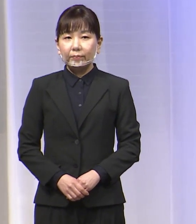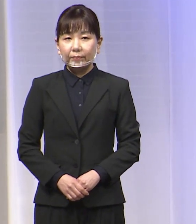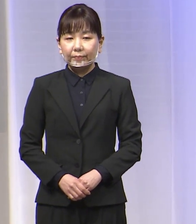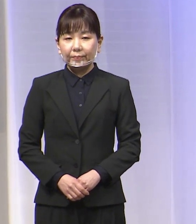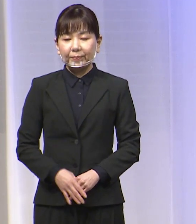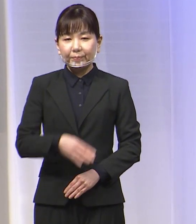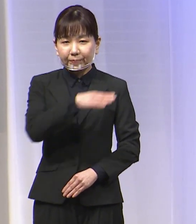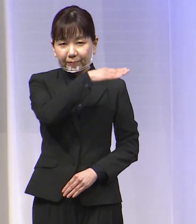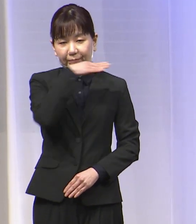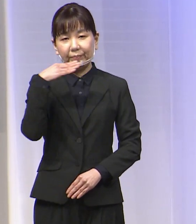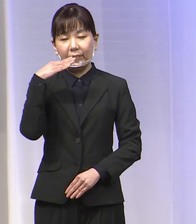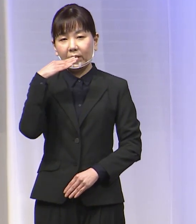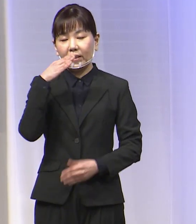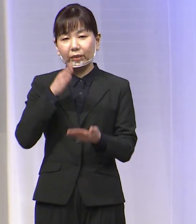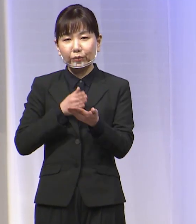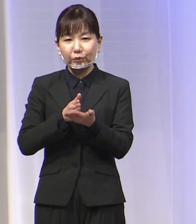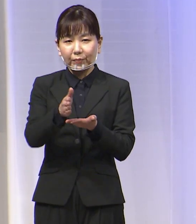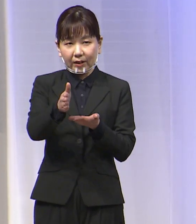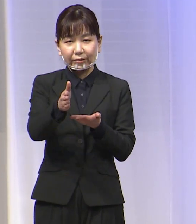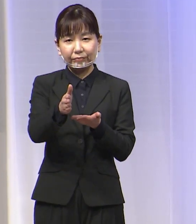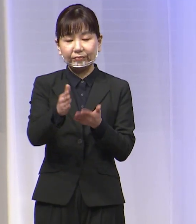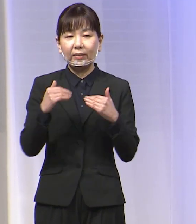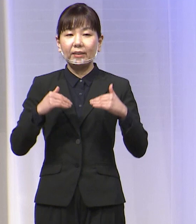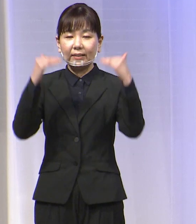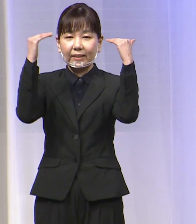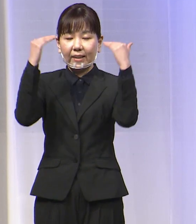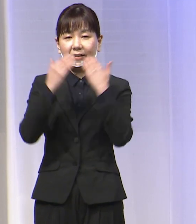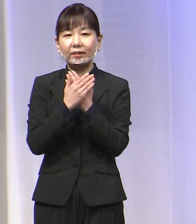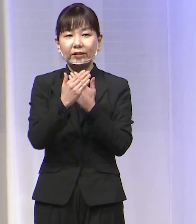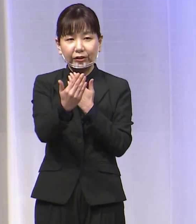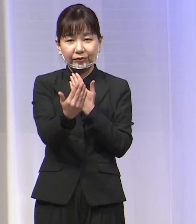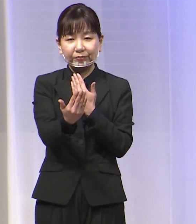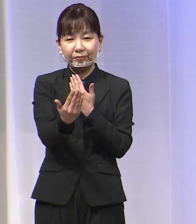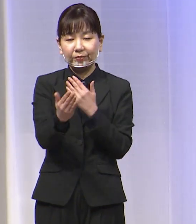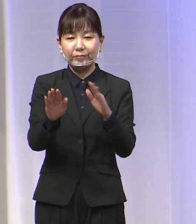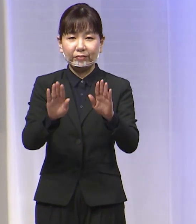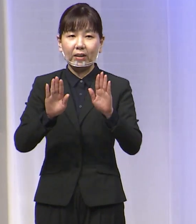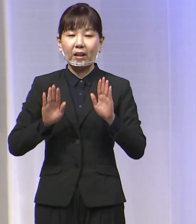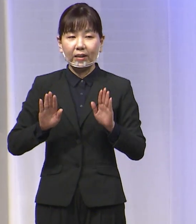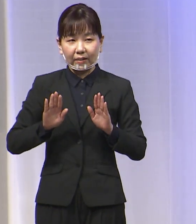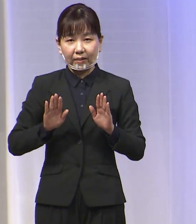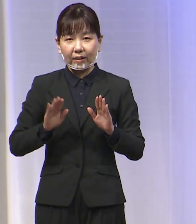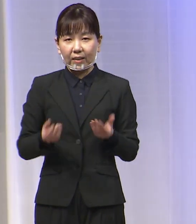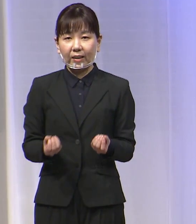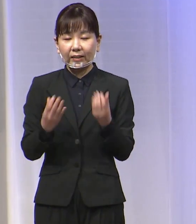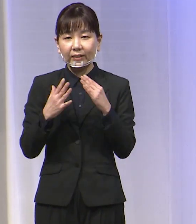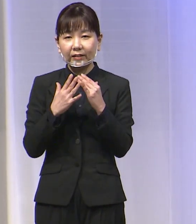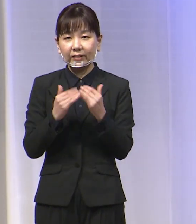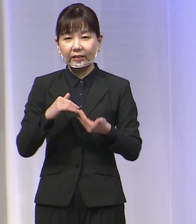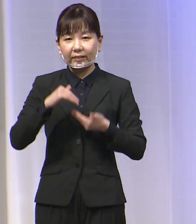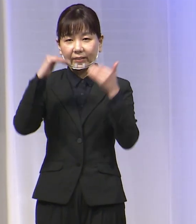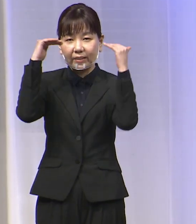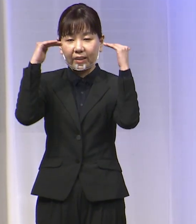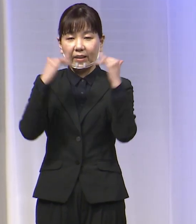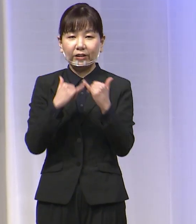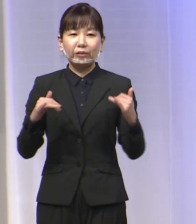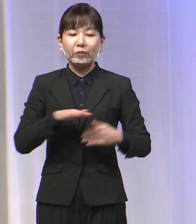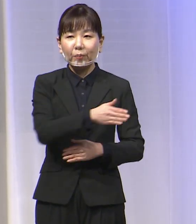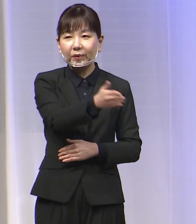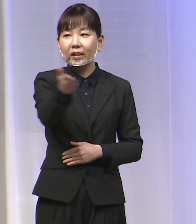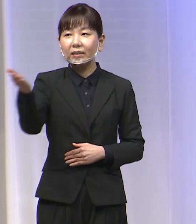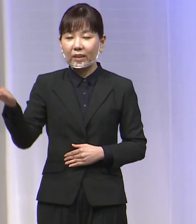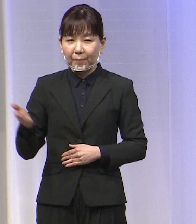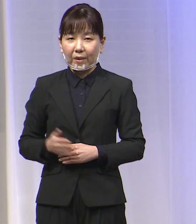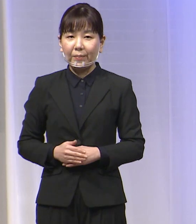あれのかとでである成人式を迎えられました新成人の皆様誠